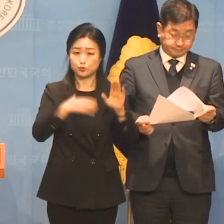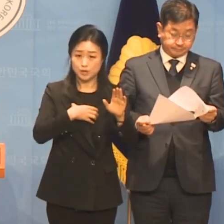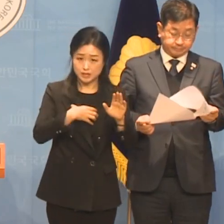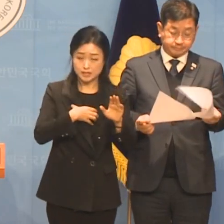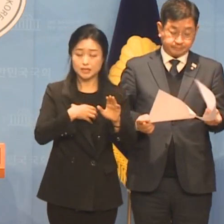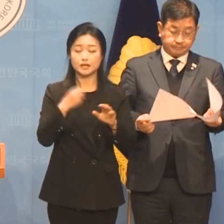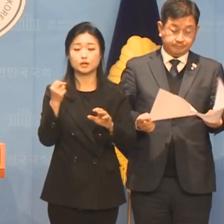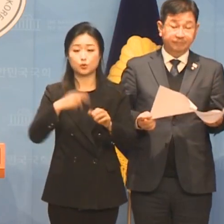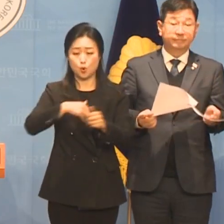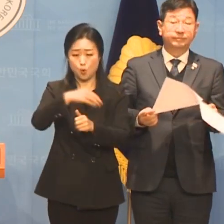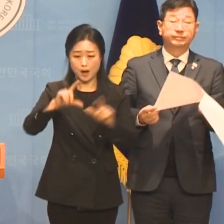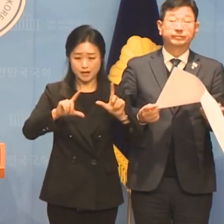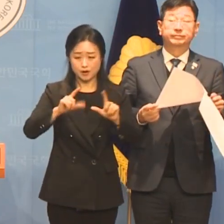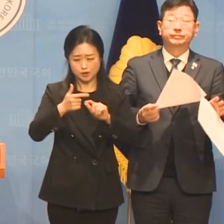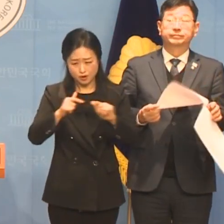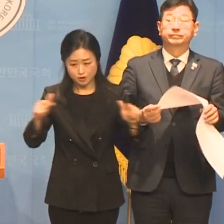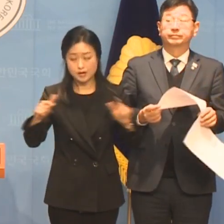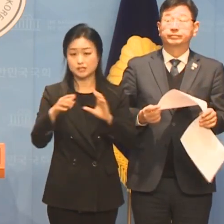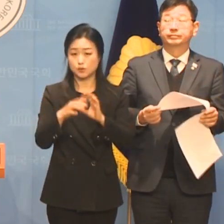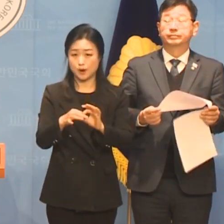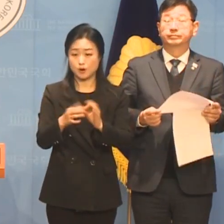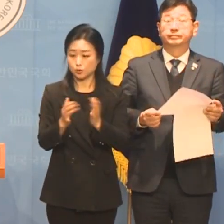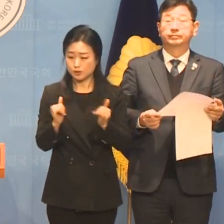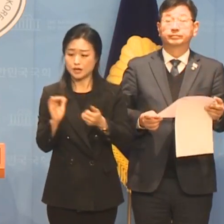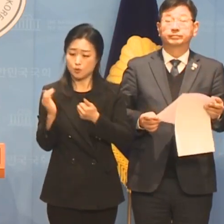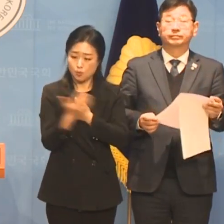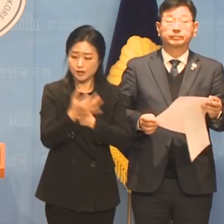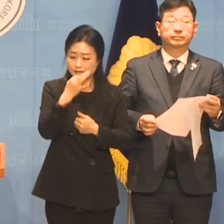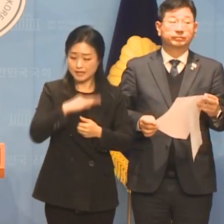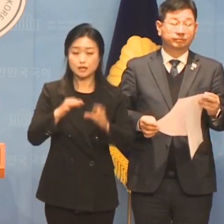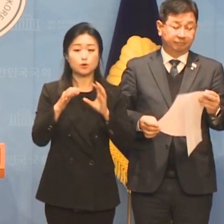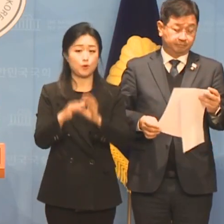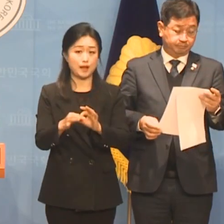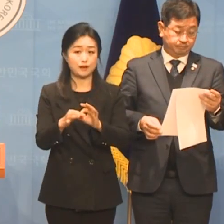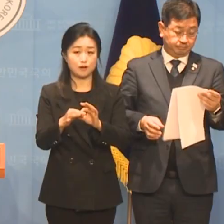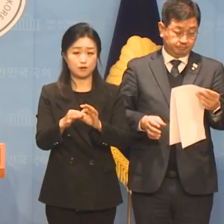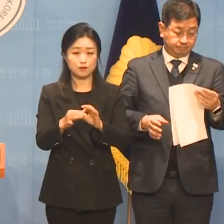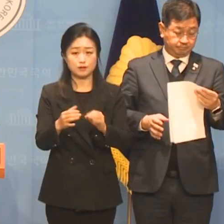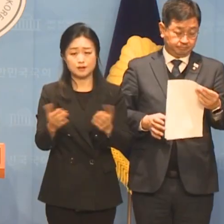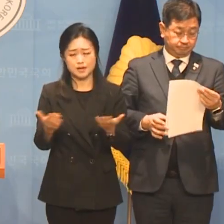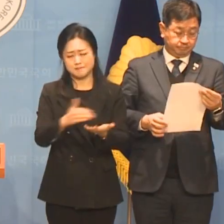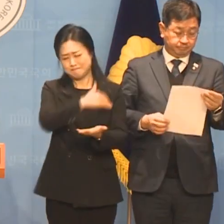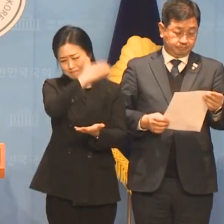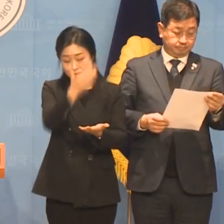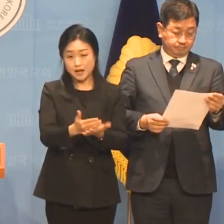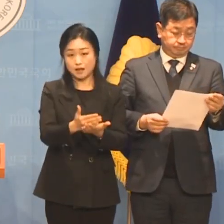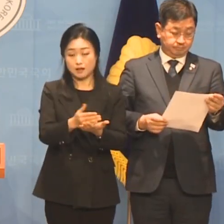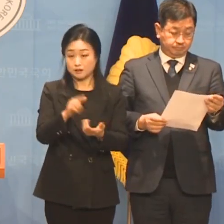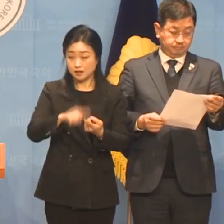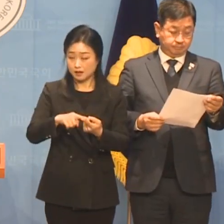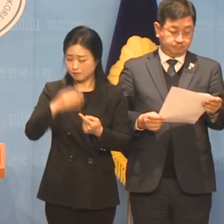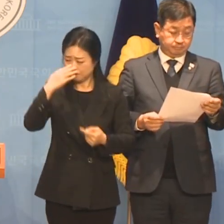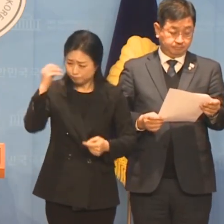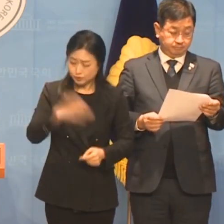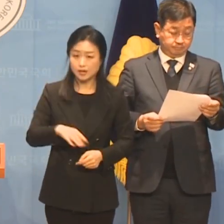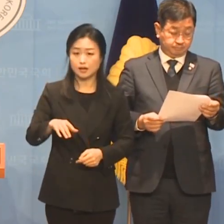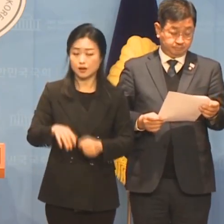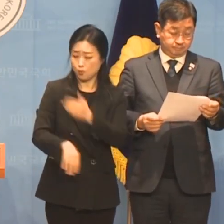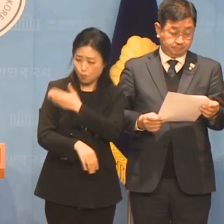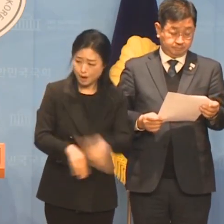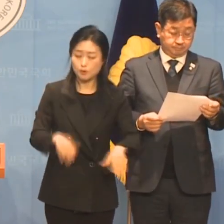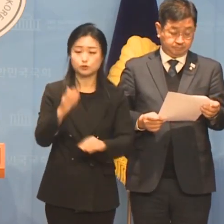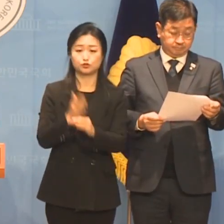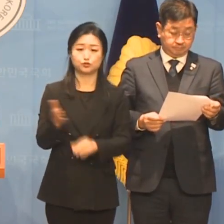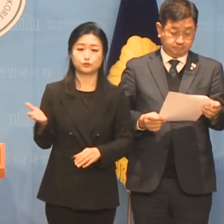방지, 노동자 안전과 권익보호 등 국민의 생명과 직결된 현안을 외면하고 있습니다. 기후위기 대응을 위한